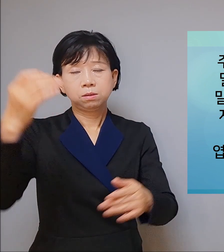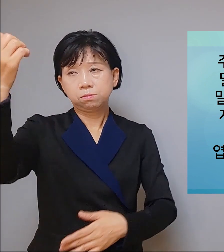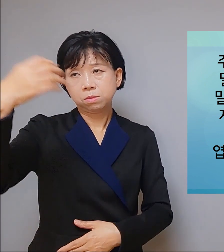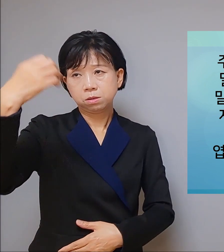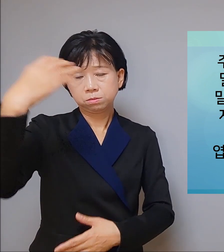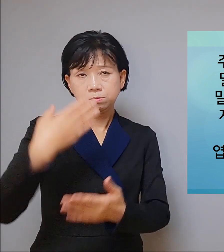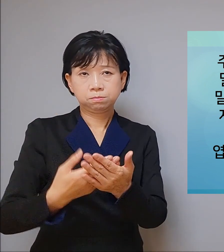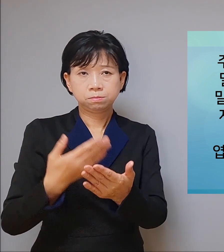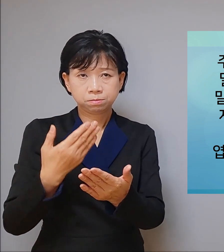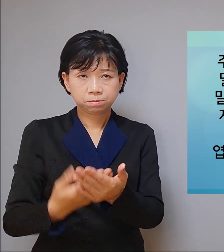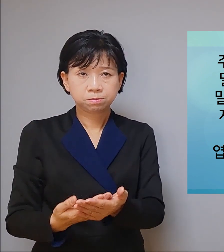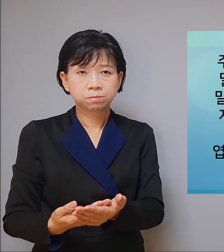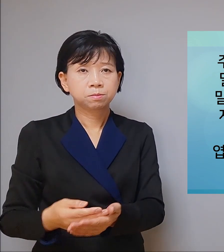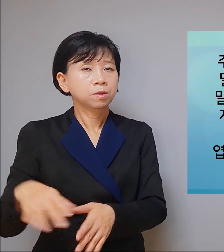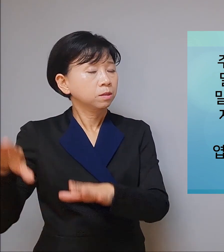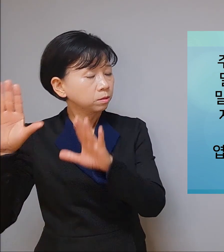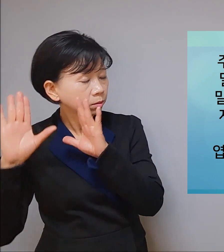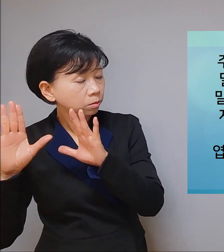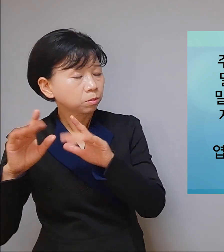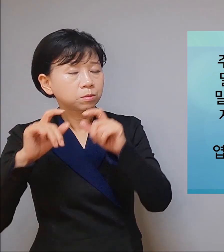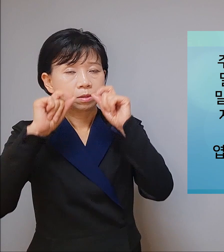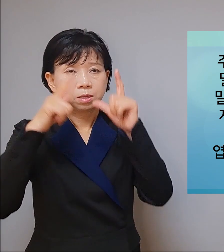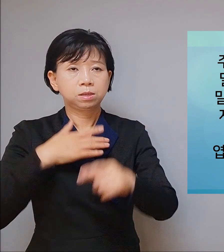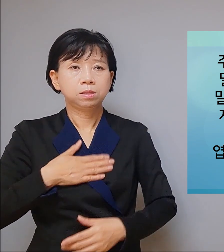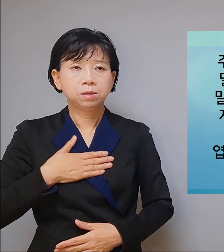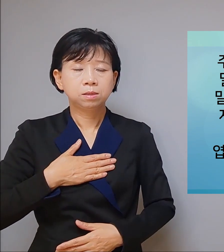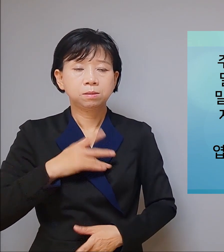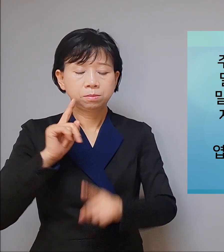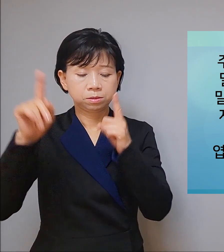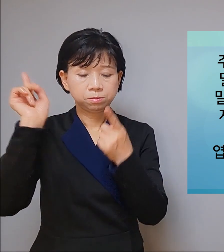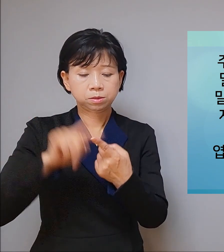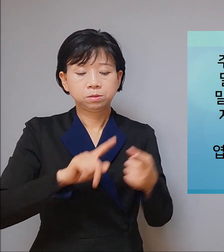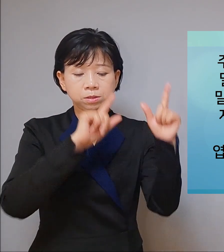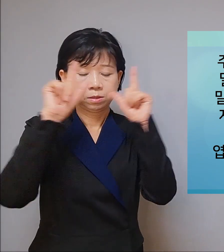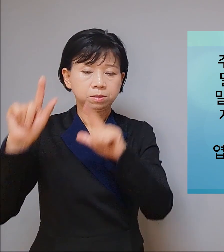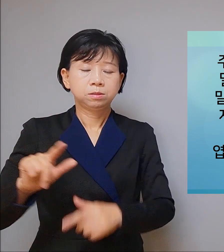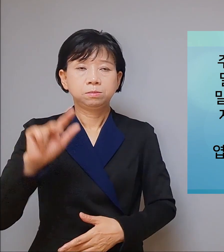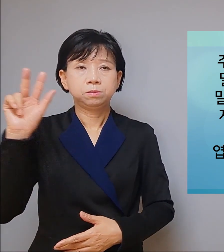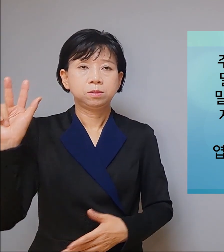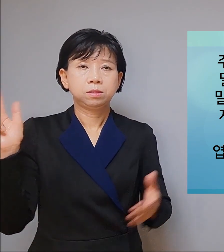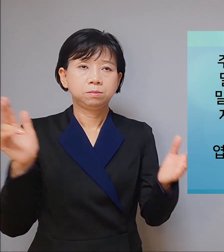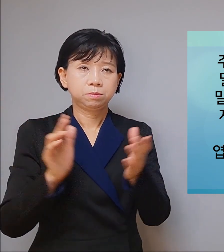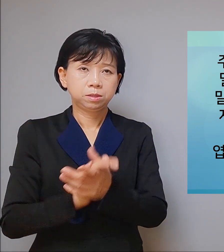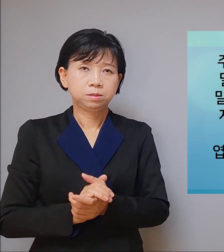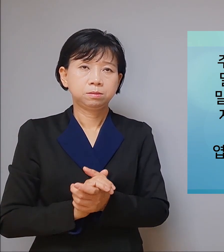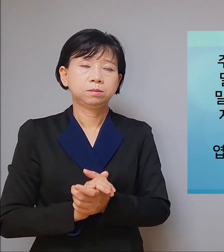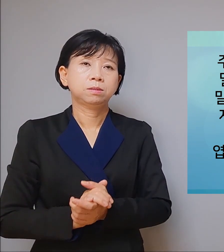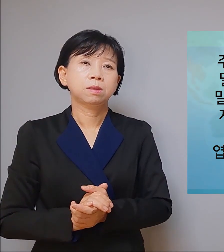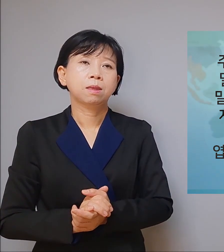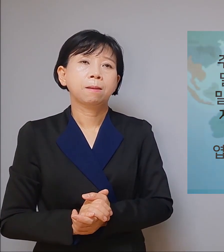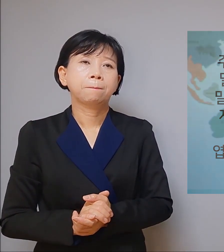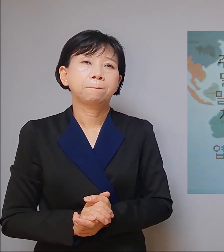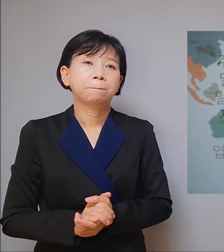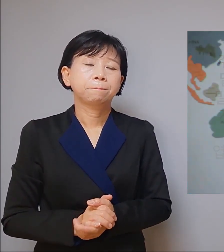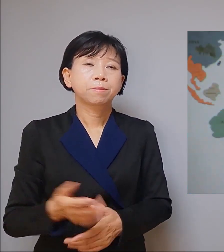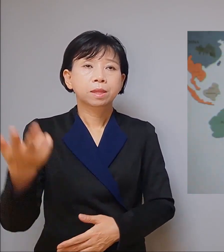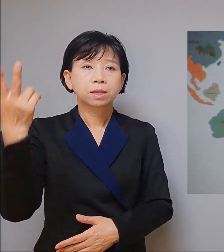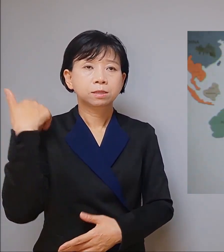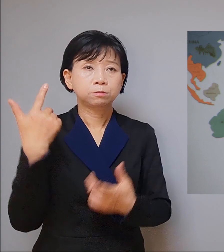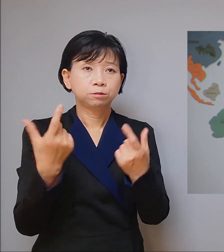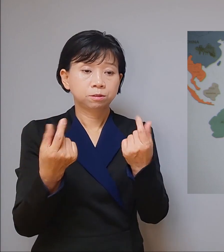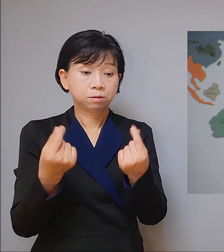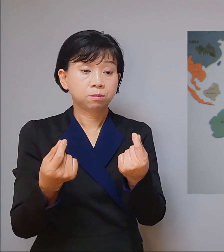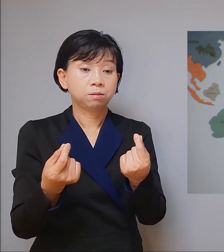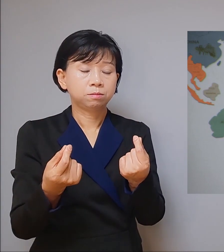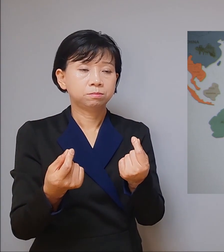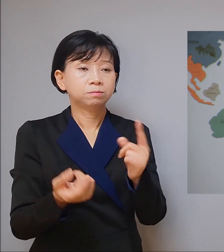엽니다. 말씀하여 주옵소서. 듣고 깨닫고 말씀대로 살겠습니다. 아멘. 우리 지난주처럼